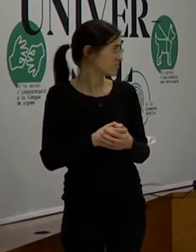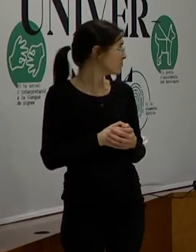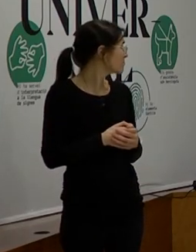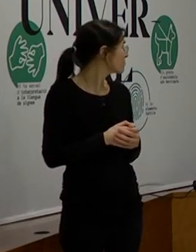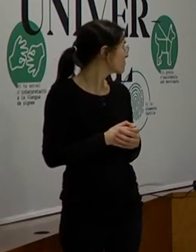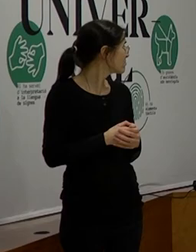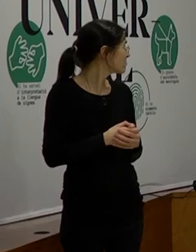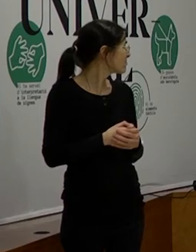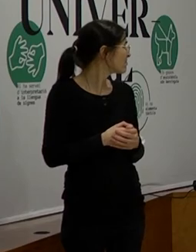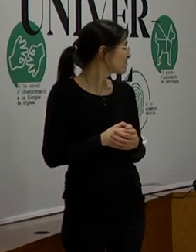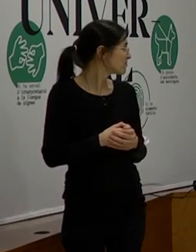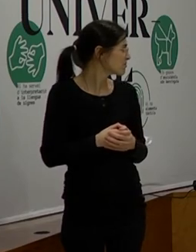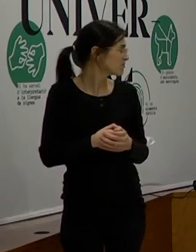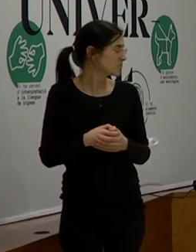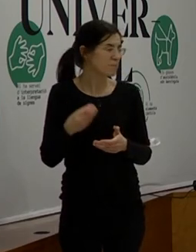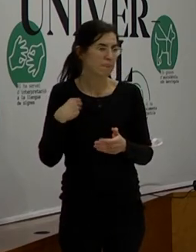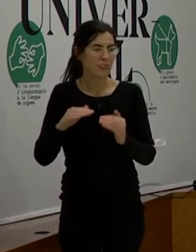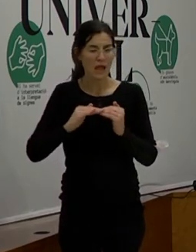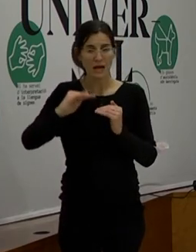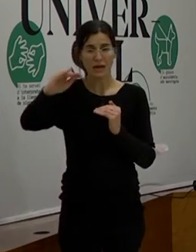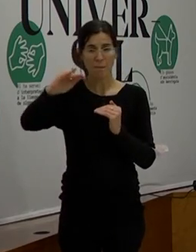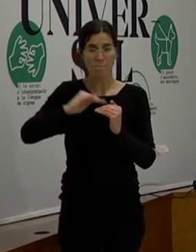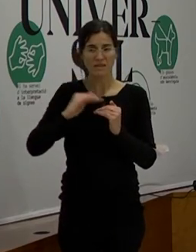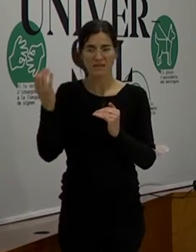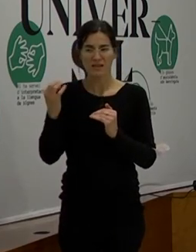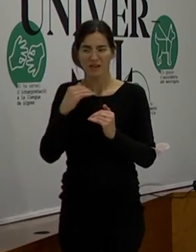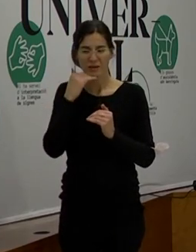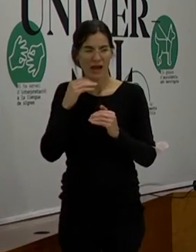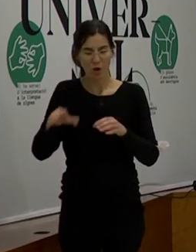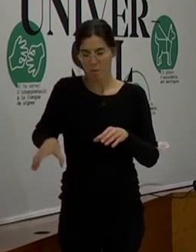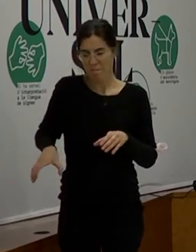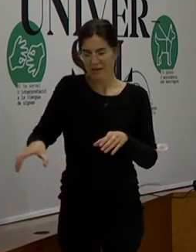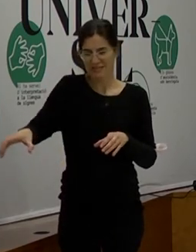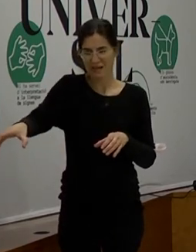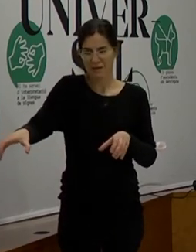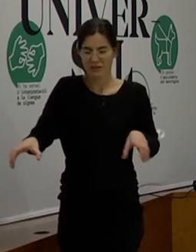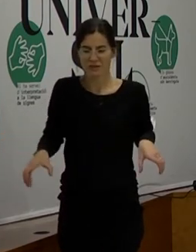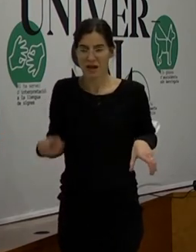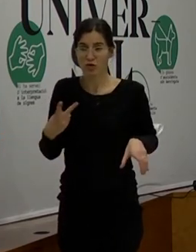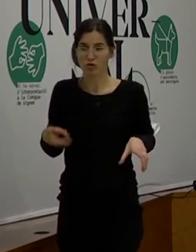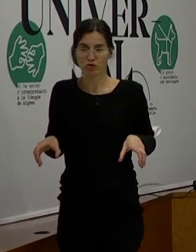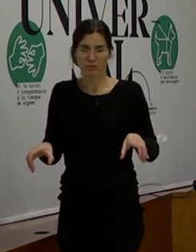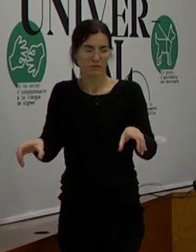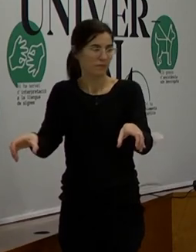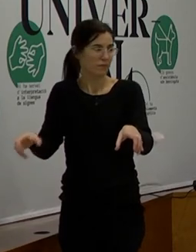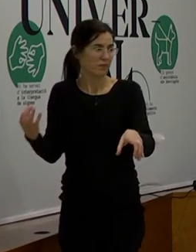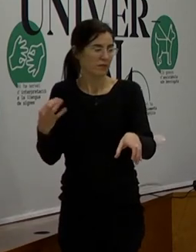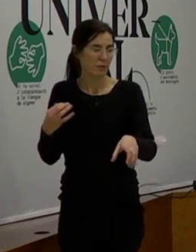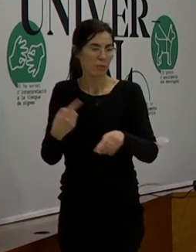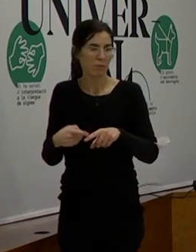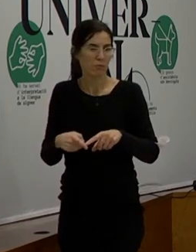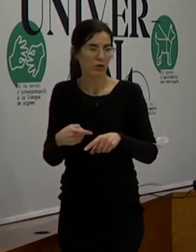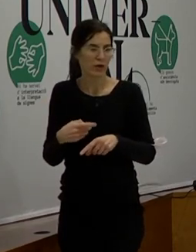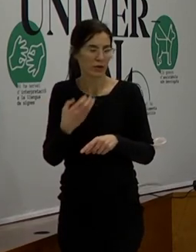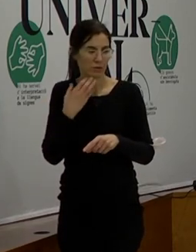Endavant. I les rampes han de tenir passamans a ambdós costats. Perquè